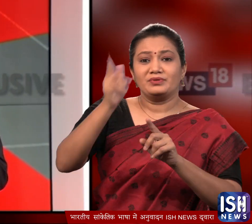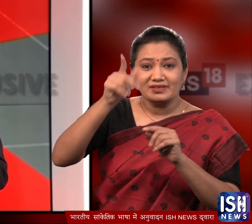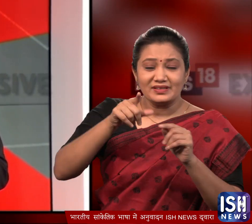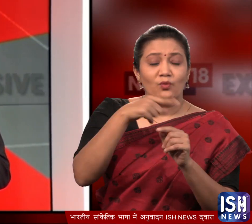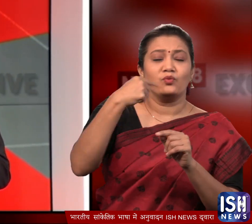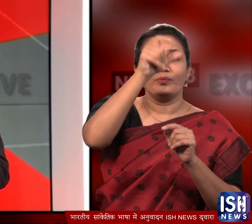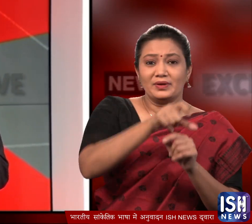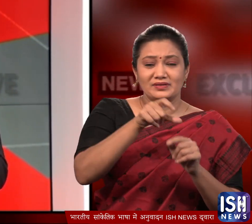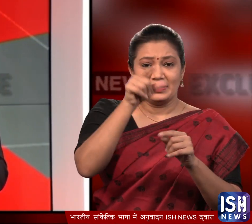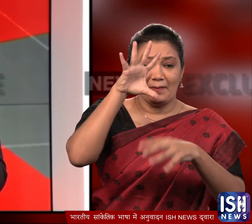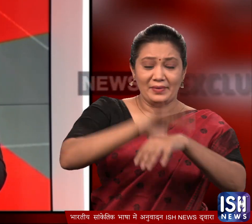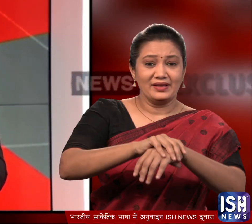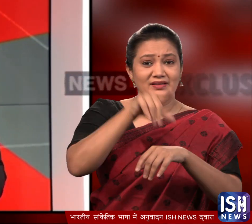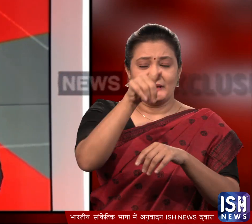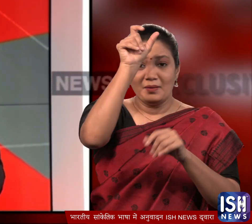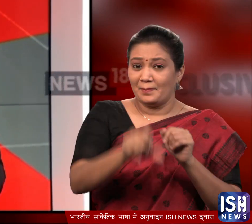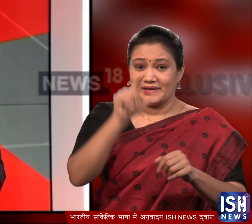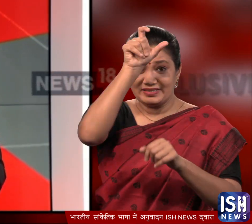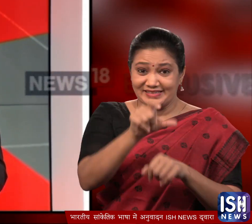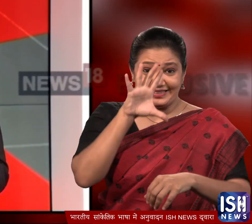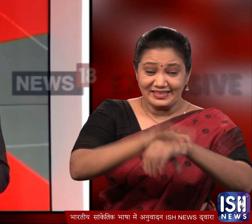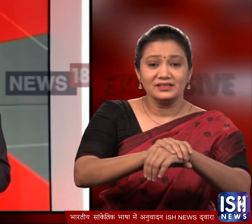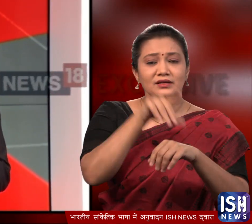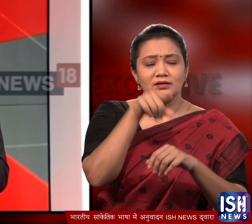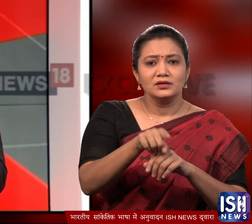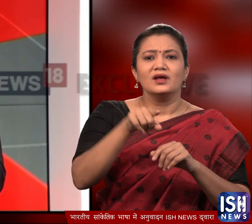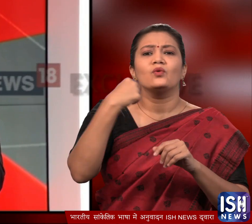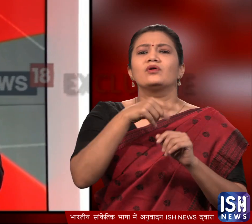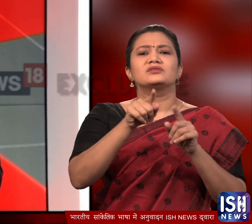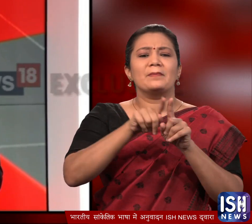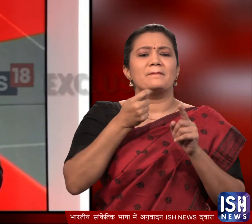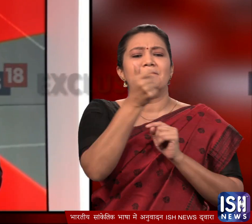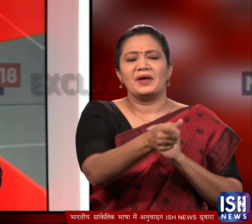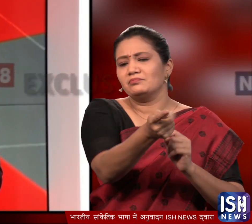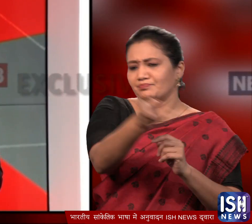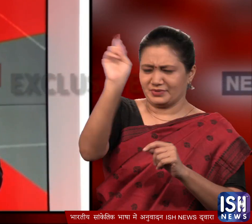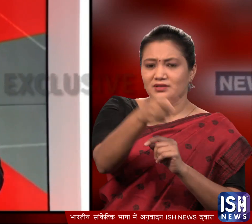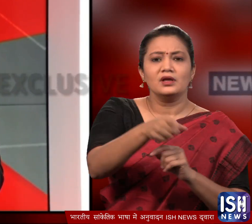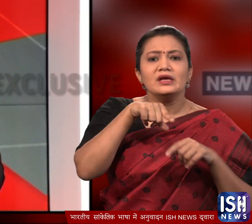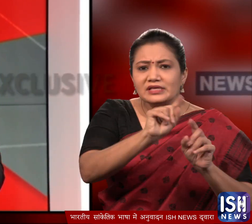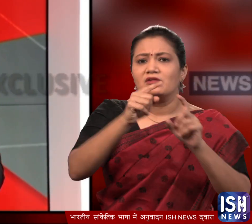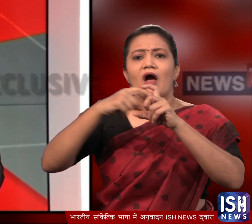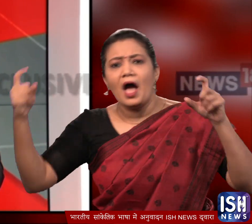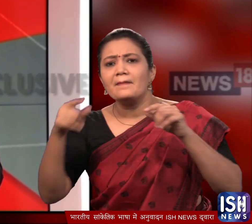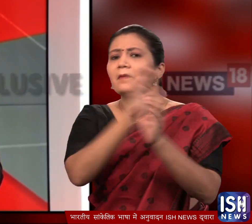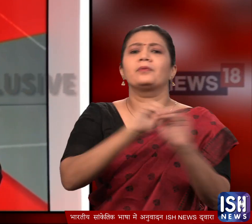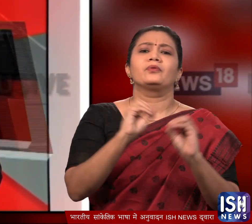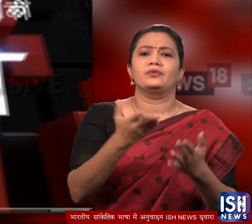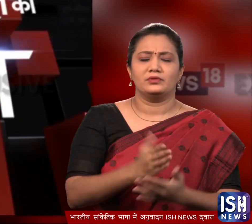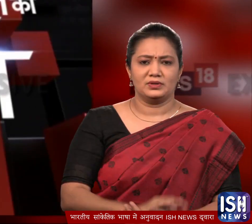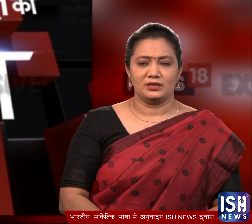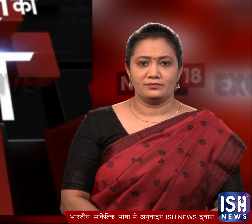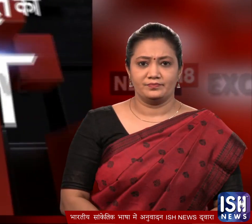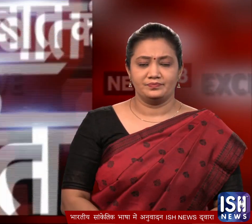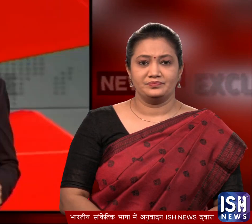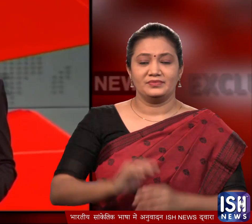में जिस आदमी को वहां के लोगों ने पकड़ा वो भाड़े का हत्यारा बताया जा रहा है। उसकी खुद की कोई रंजिश मरने वाले के साथ नहीं